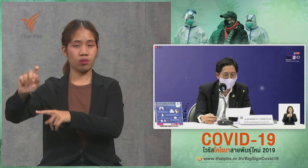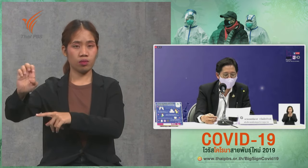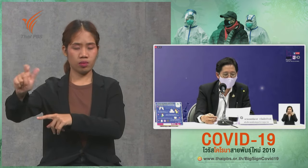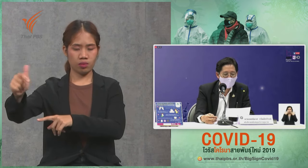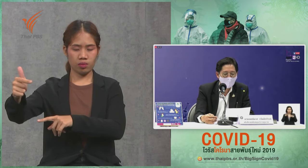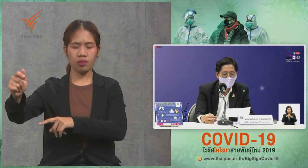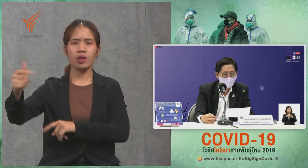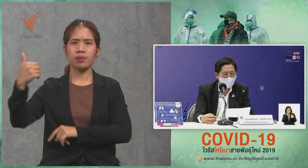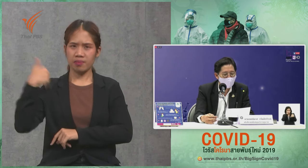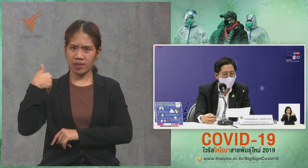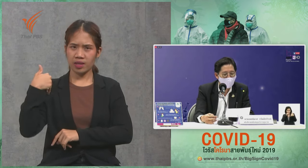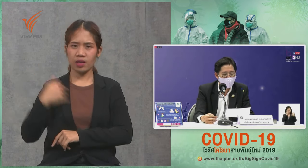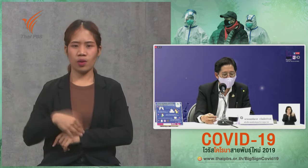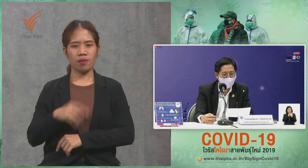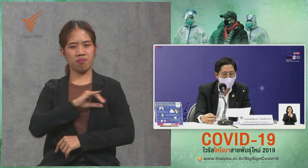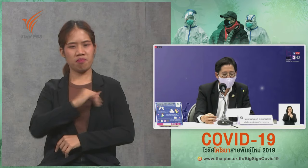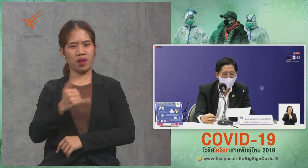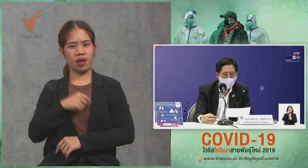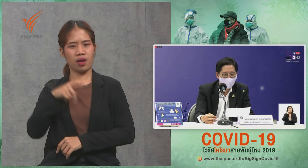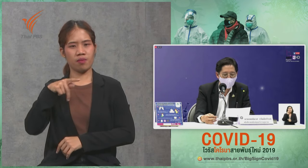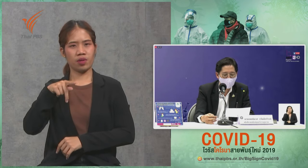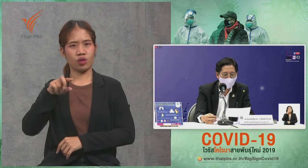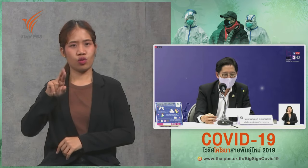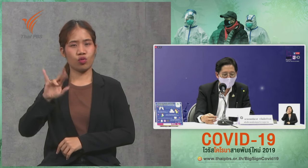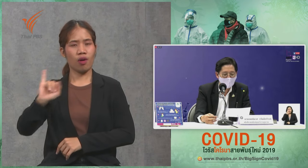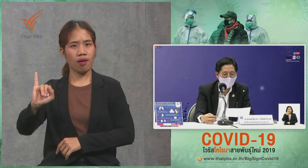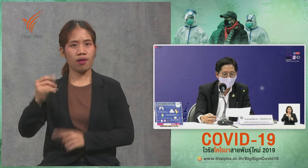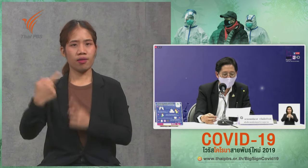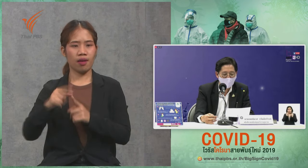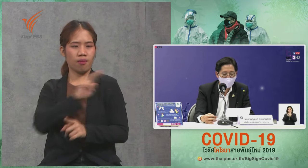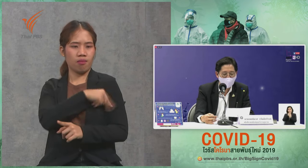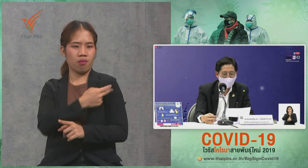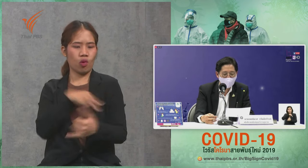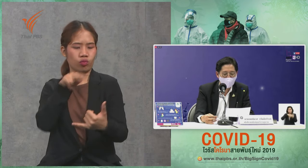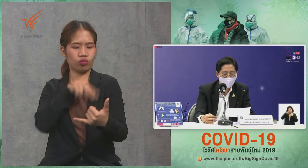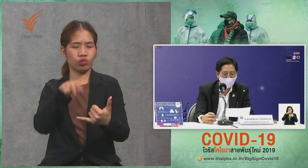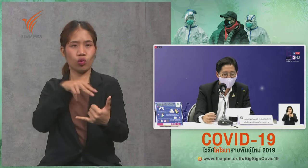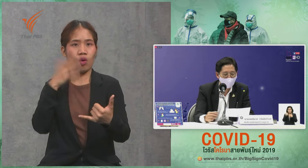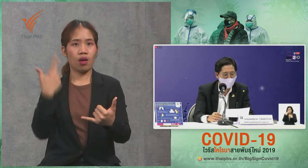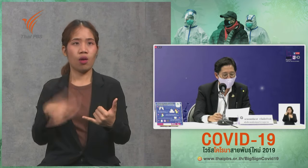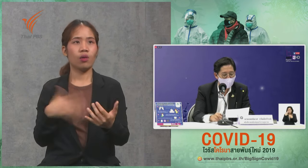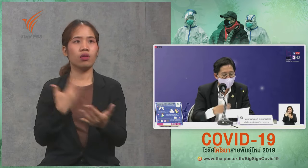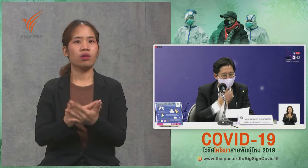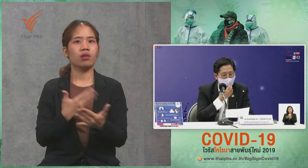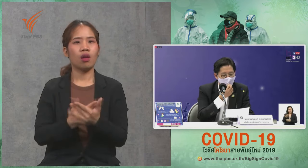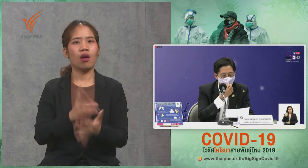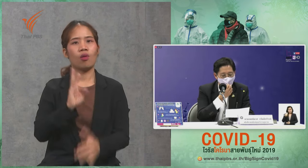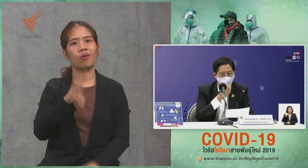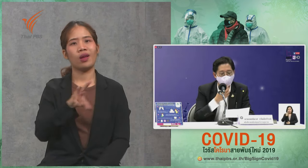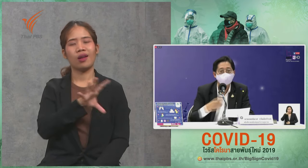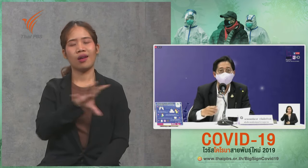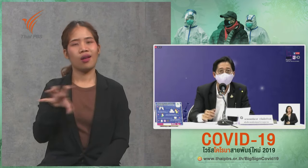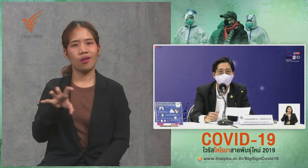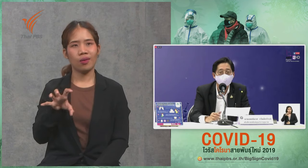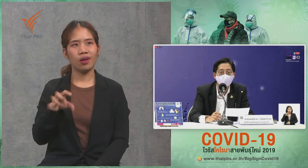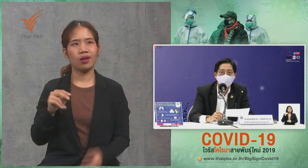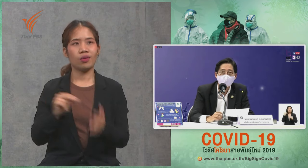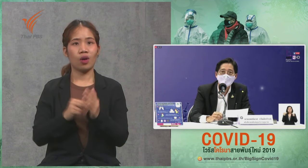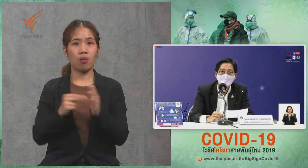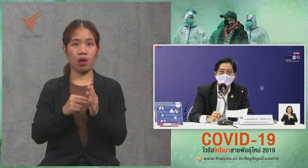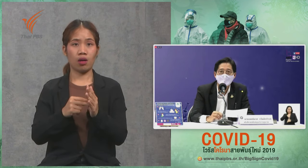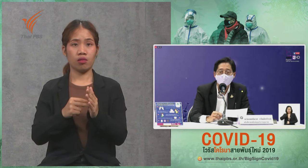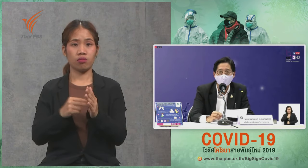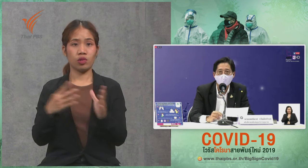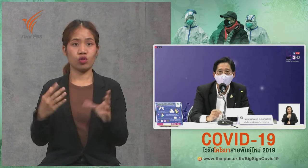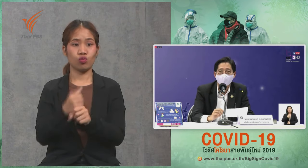แต่ว่าพอไปพบแพทย์แพทย์บอกไม่เข้าข่ายตรวจมันมีค่าใช้จ่าย 6,500 บาทนะครับเคสนี้เป็นผลเป็นบว